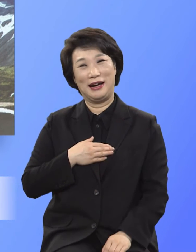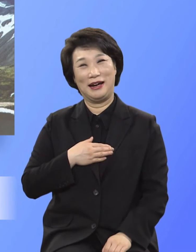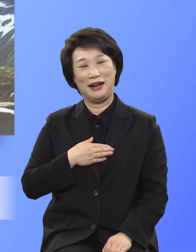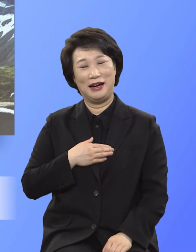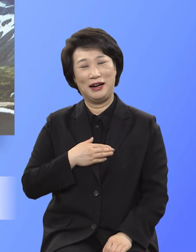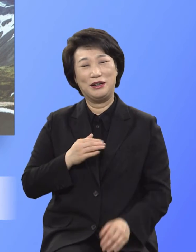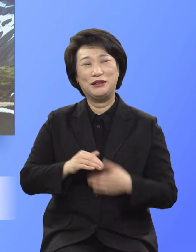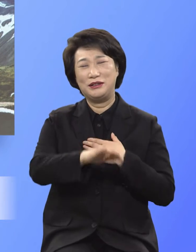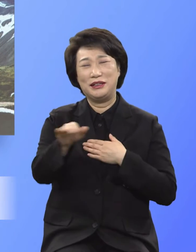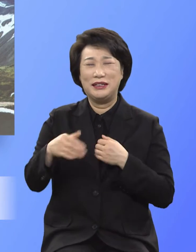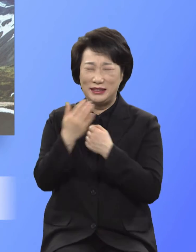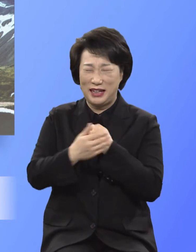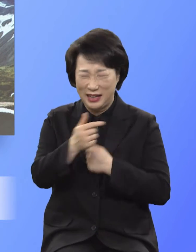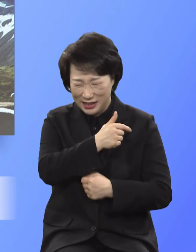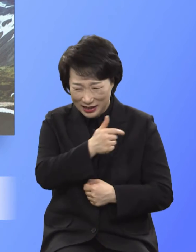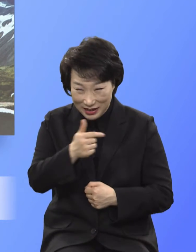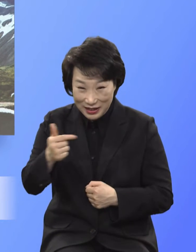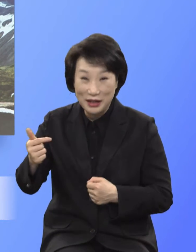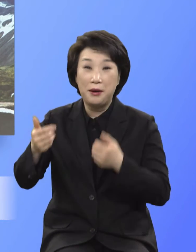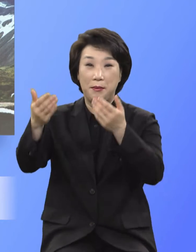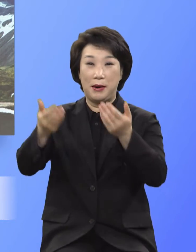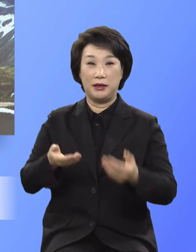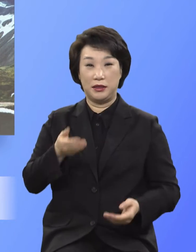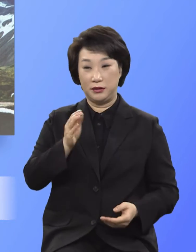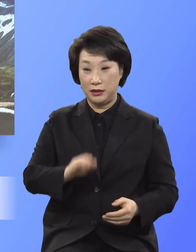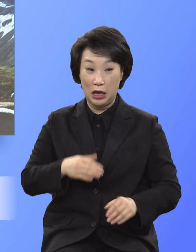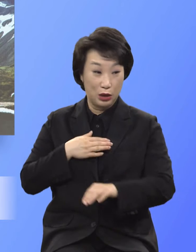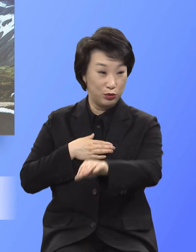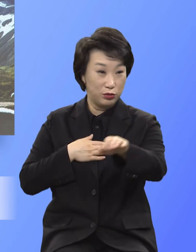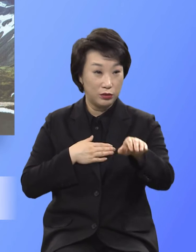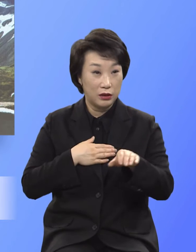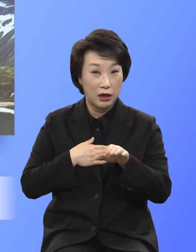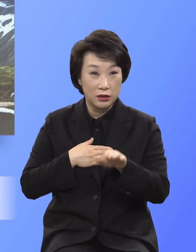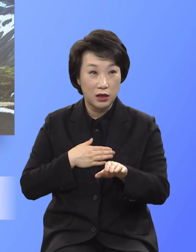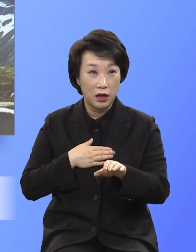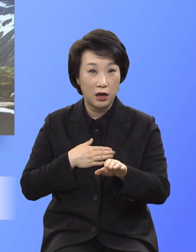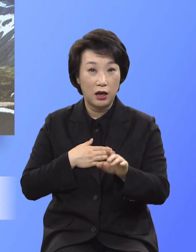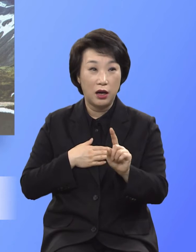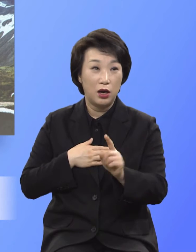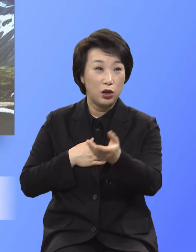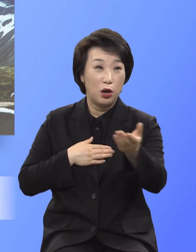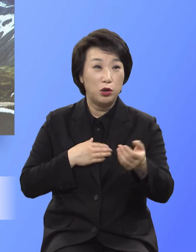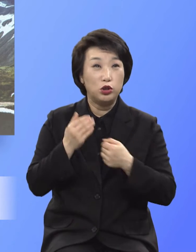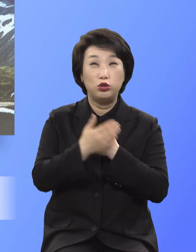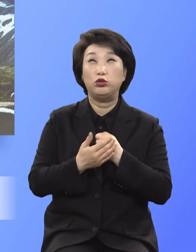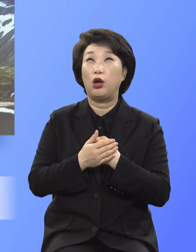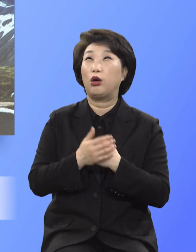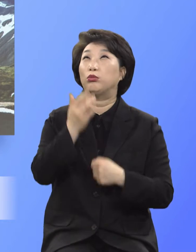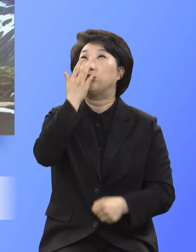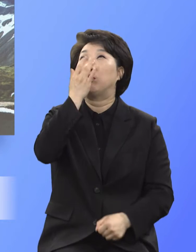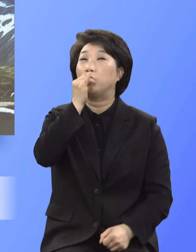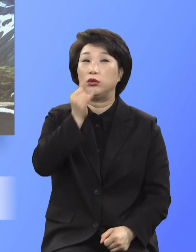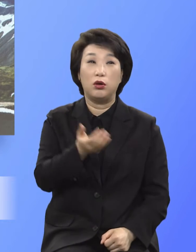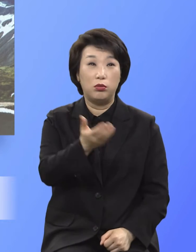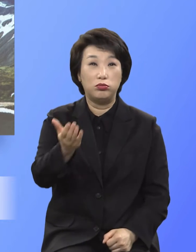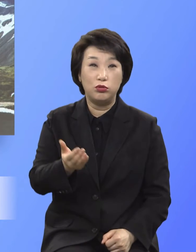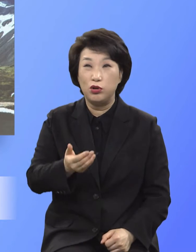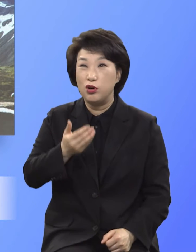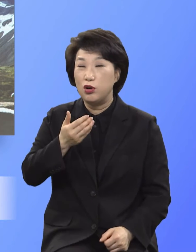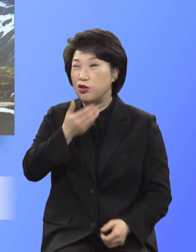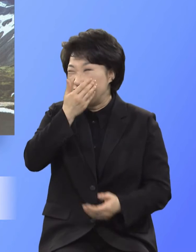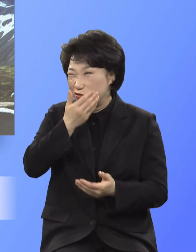그렇게 큰 은혜를 입었으면서도 우리는 은혜에 대해서 크다고